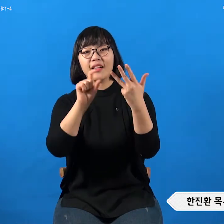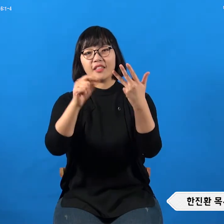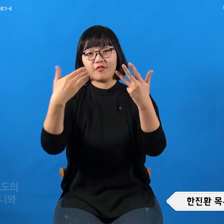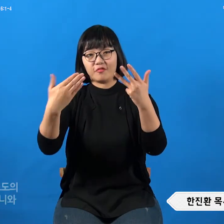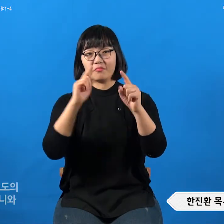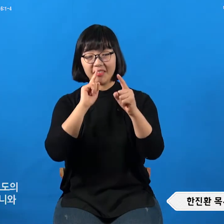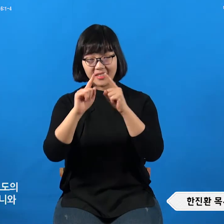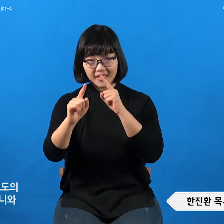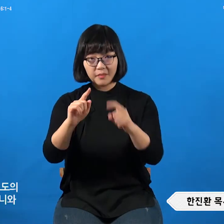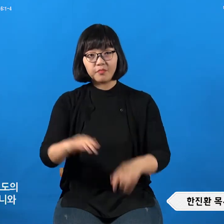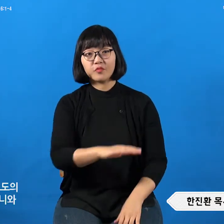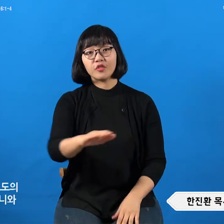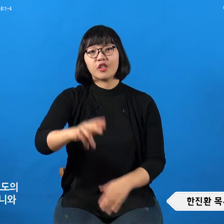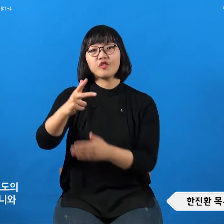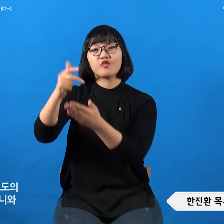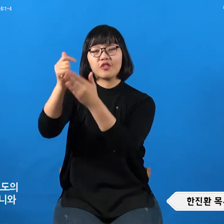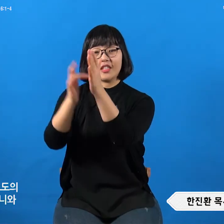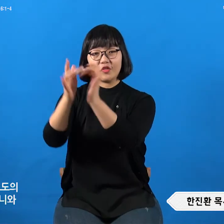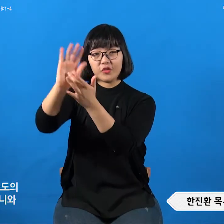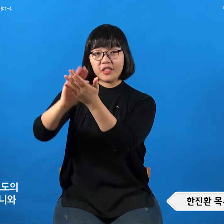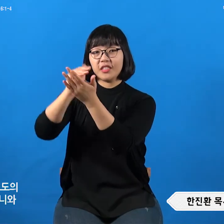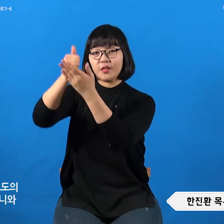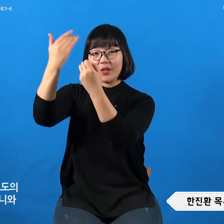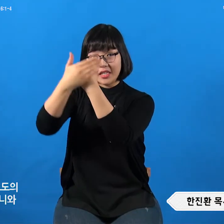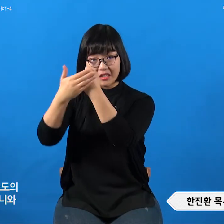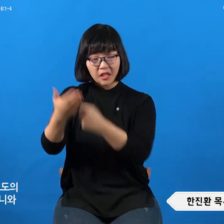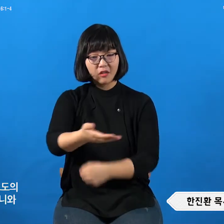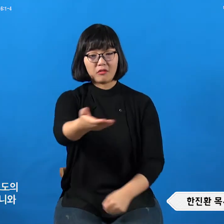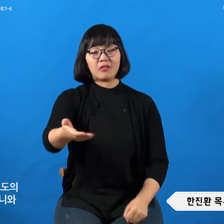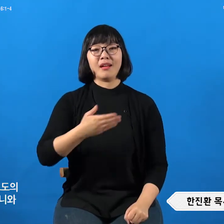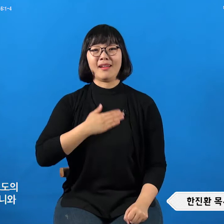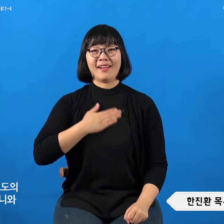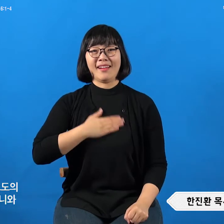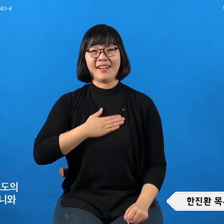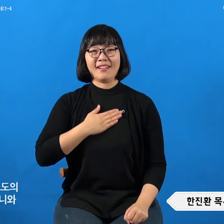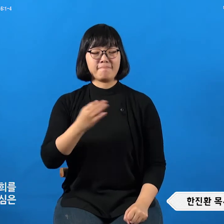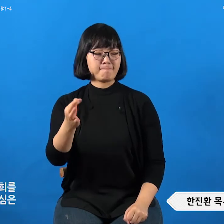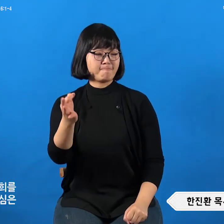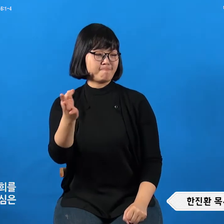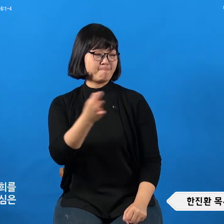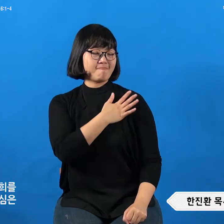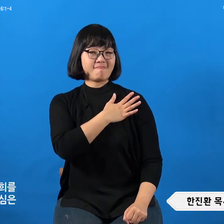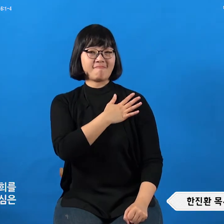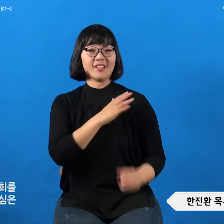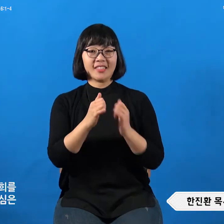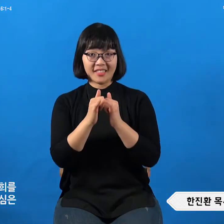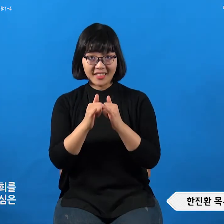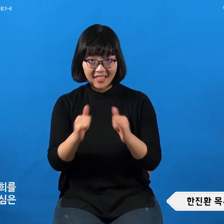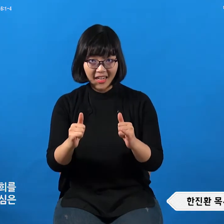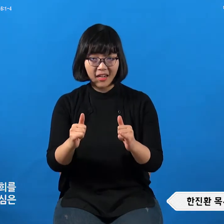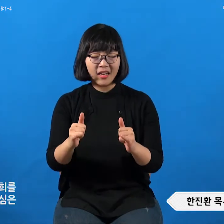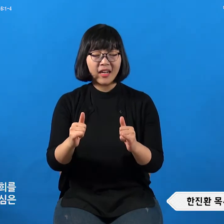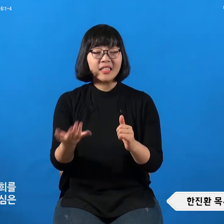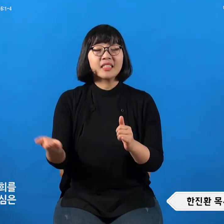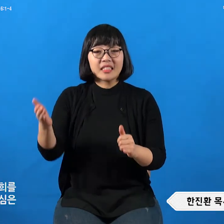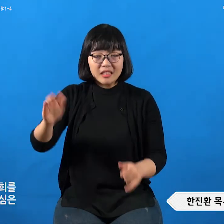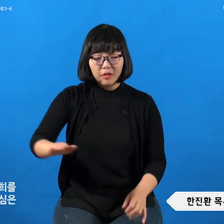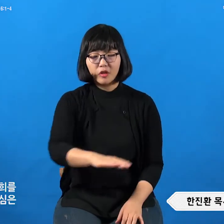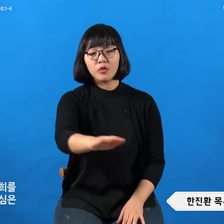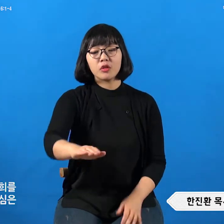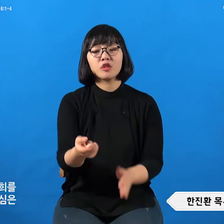9절입니다. 우리 주 예수 그리스도의 은혜를 너희가 알거니와 부요하신 이로서 너희를 위하여 가난하게